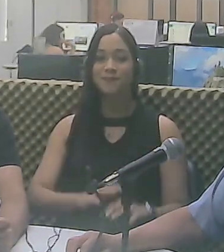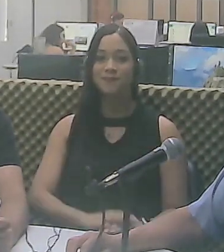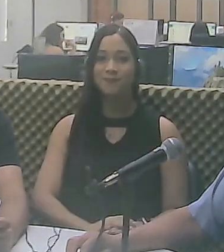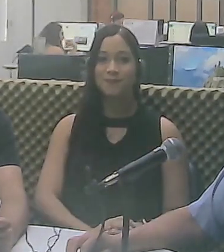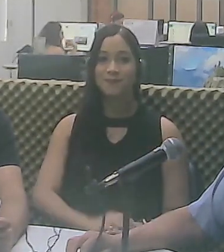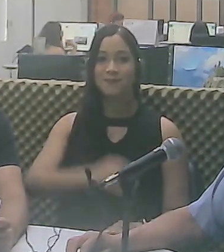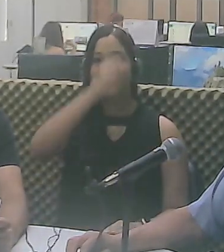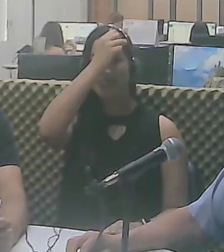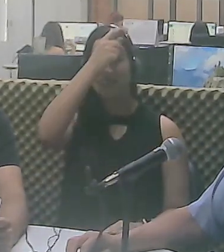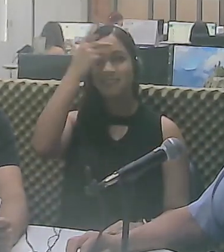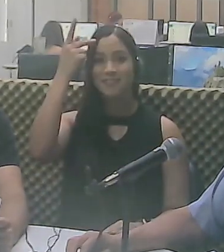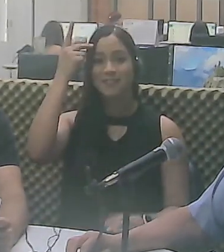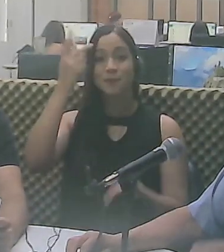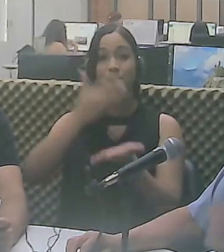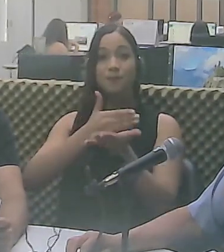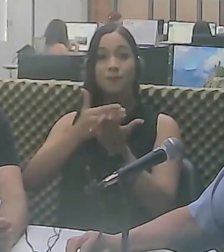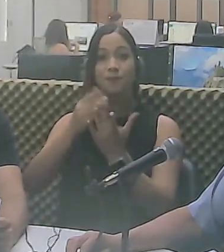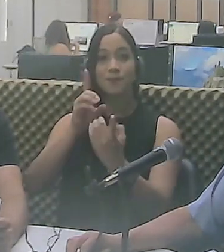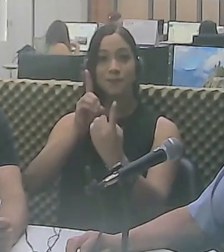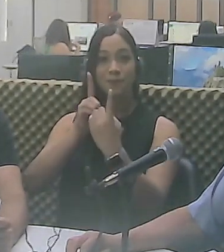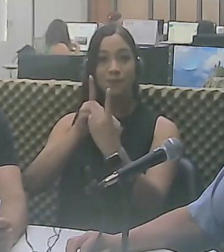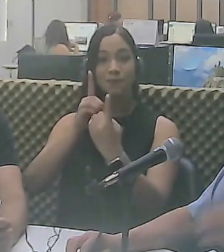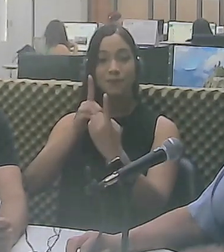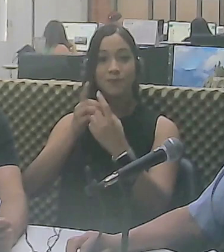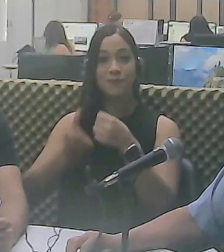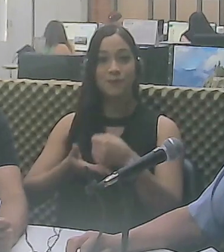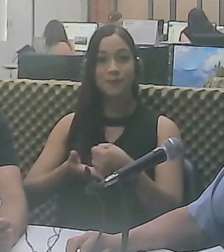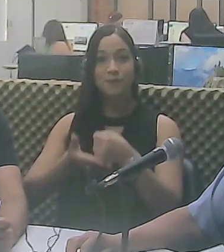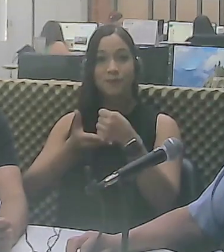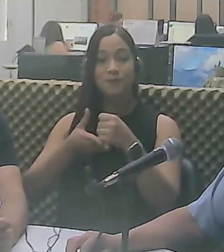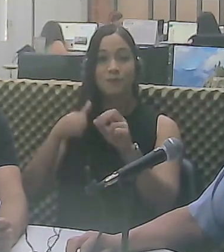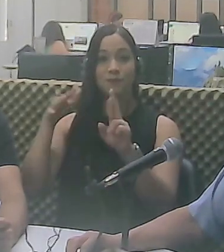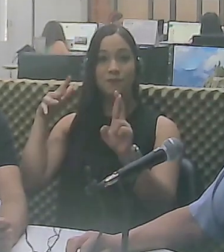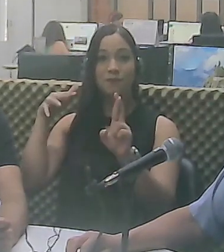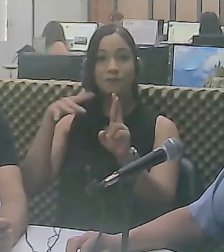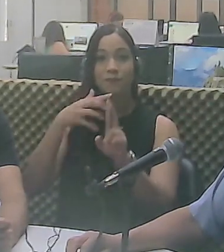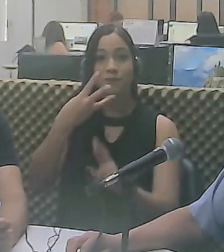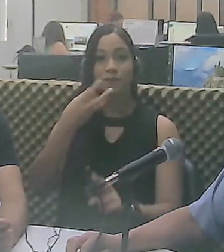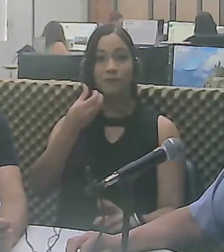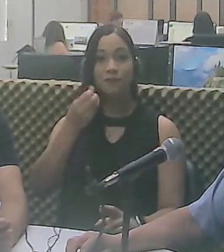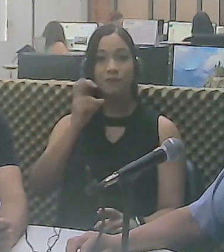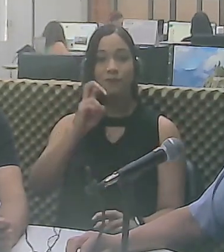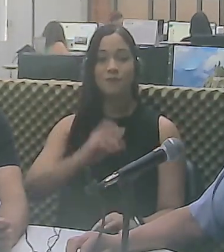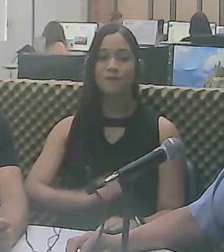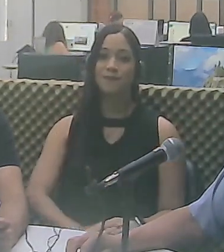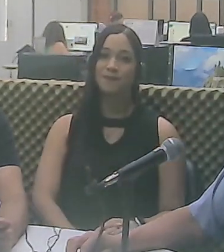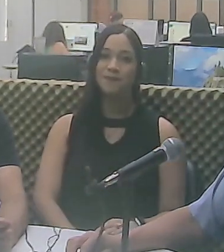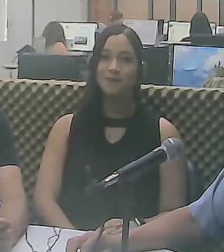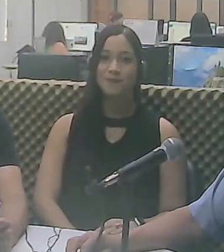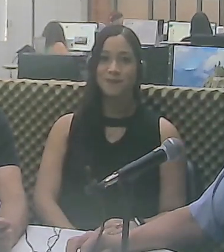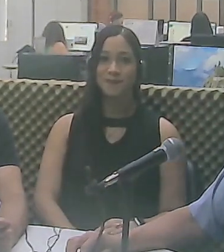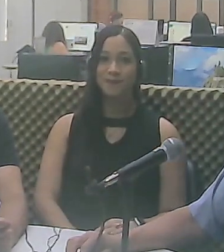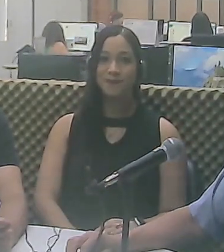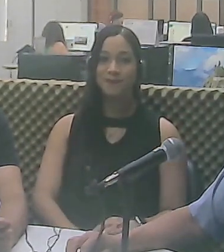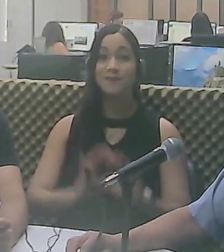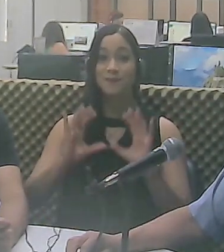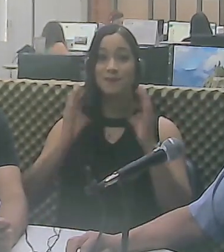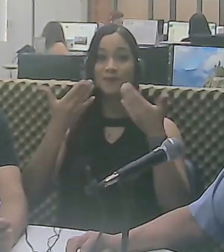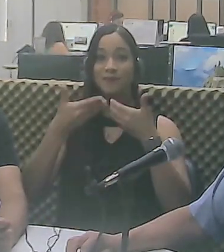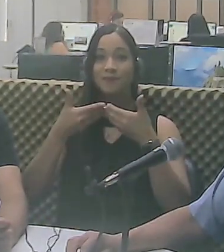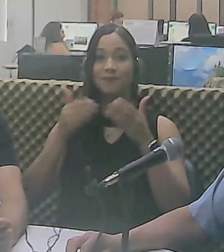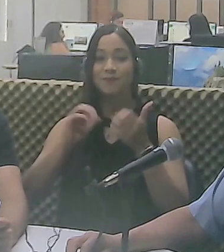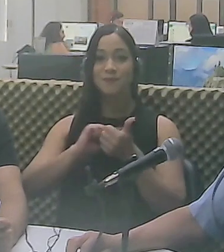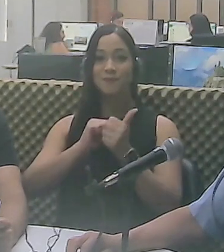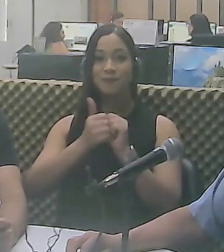prefeitura inicia atendimentos em ponto de apoio a Romeiros da br-365 cerimônia de abertura